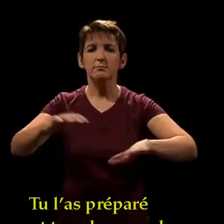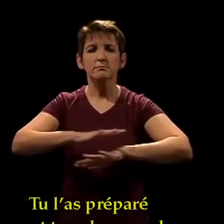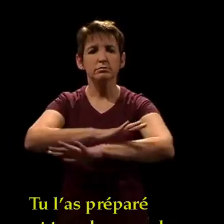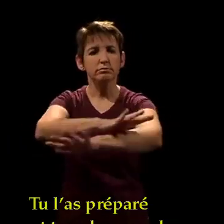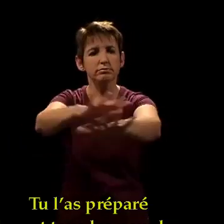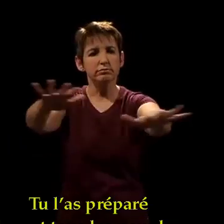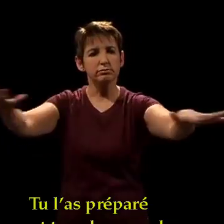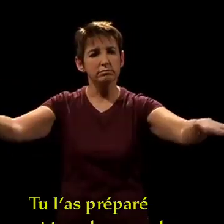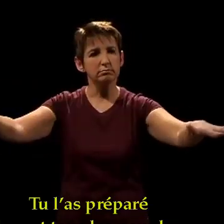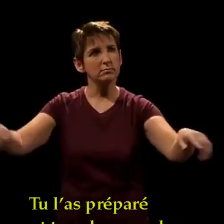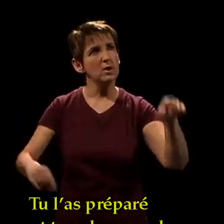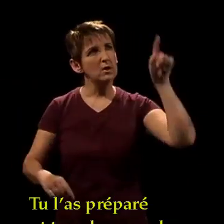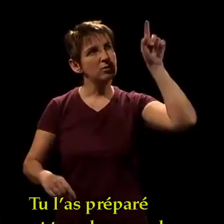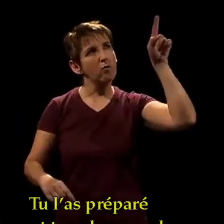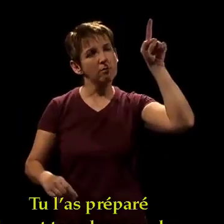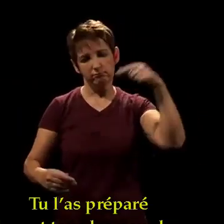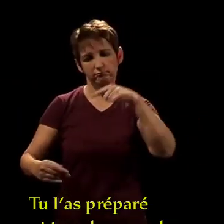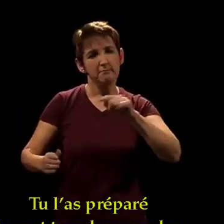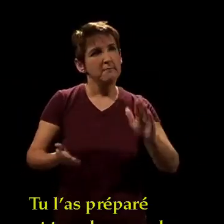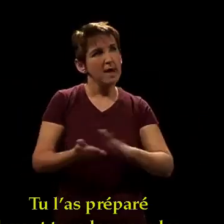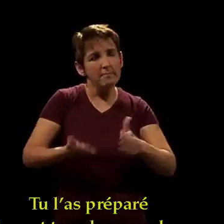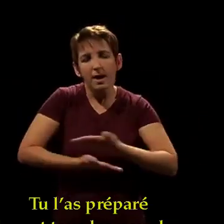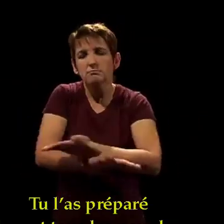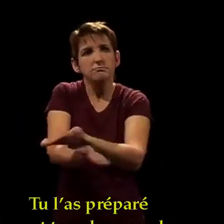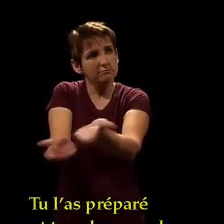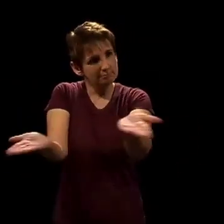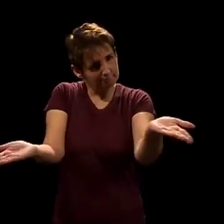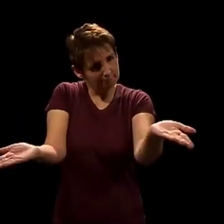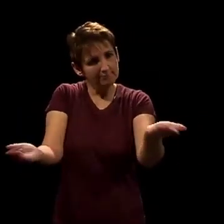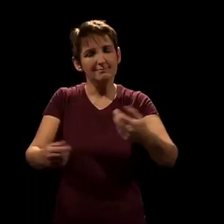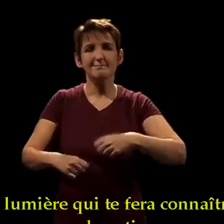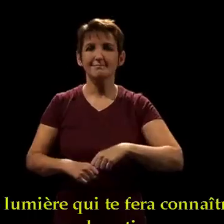Tu l'as préparé devant tous les peuples.